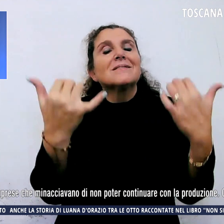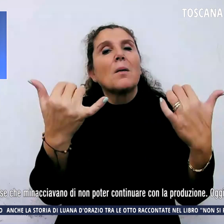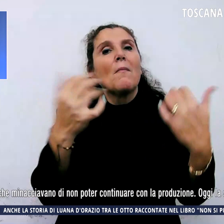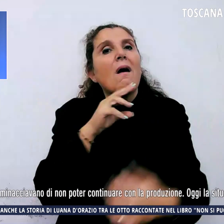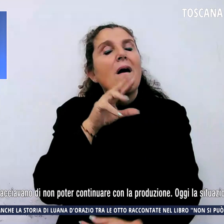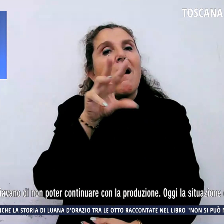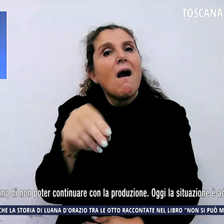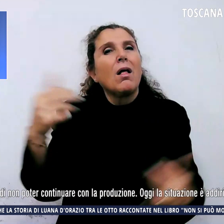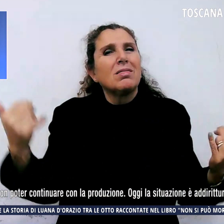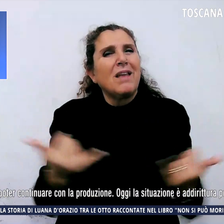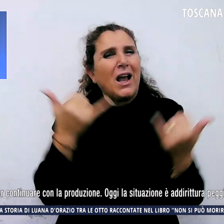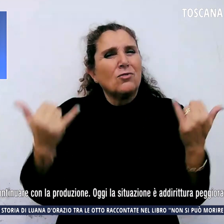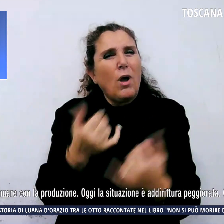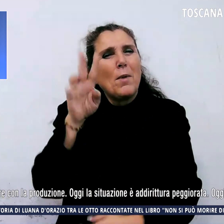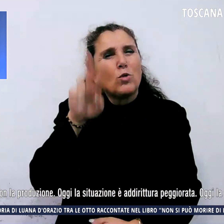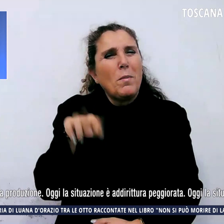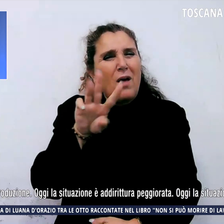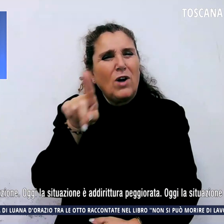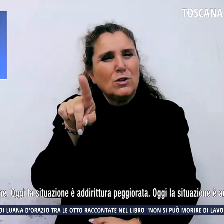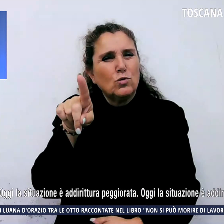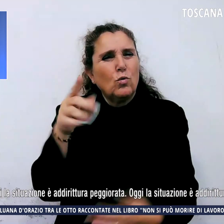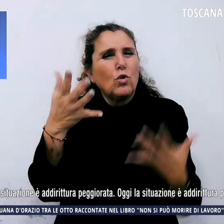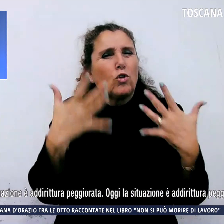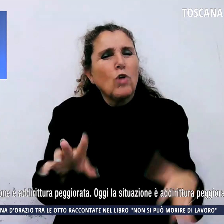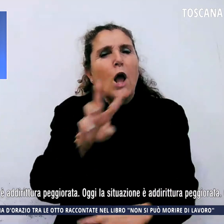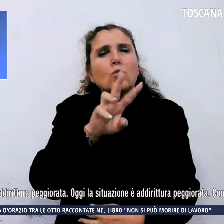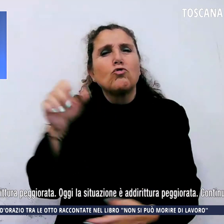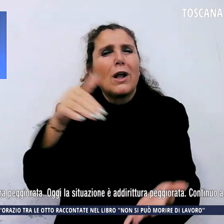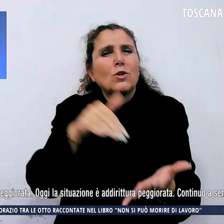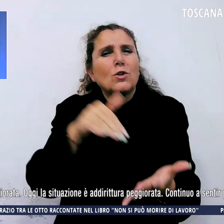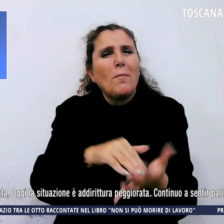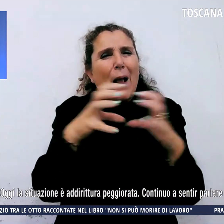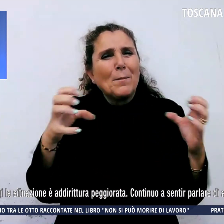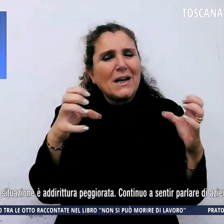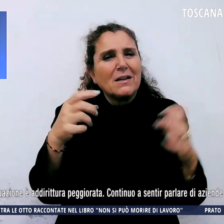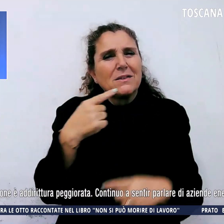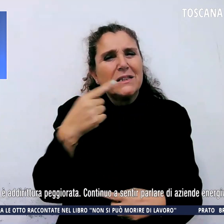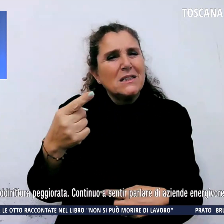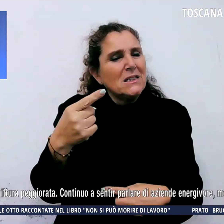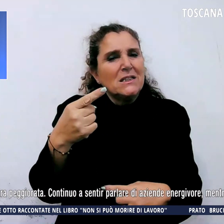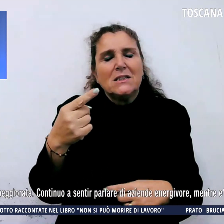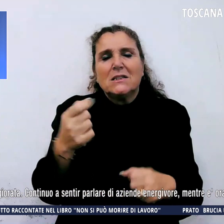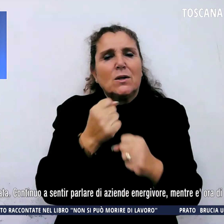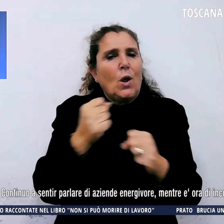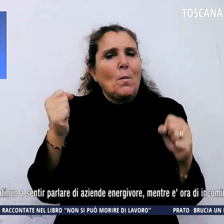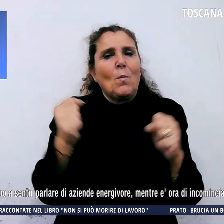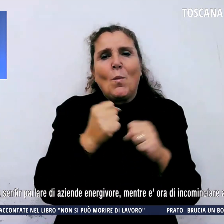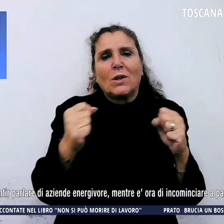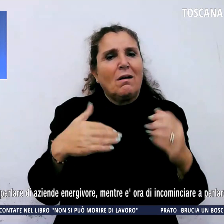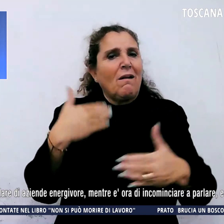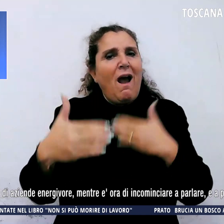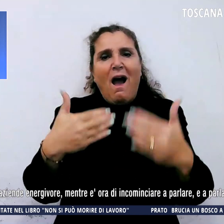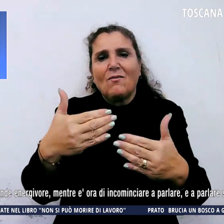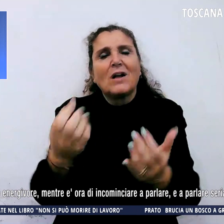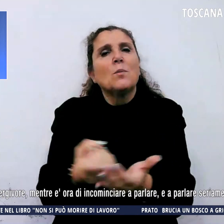2021 erano già 200.000 le imprese che minacciavano di non poter continuare con la produzione.